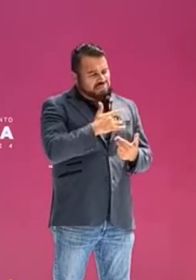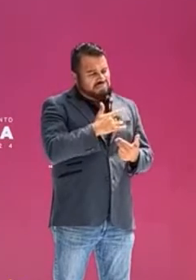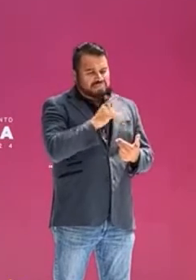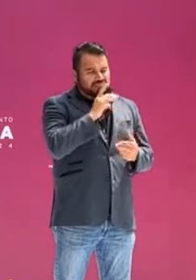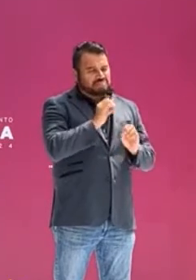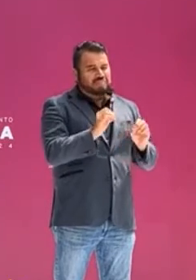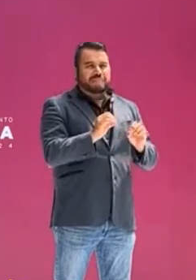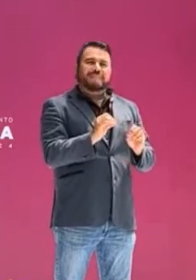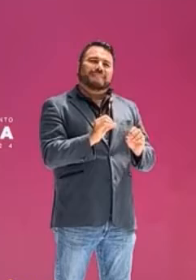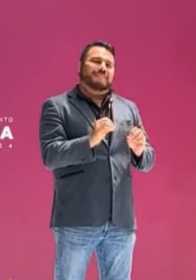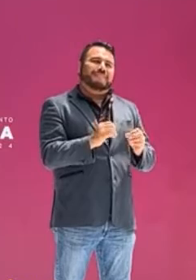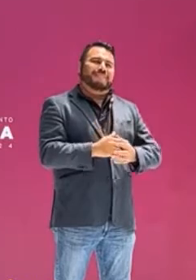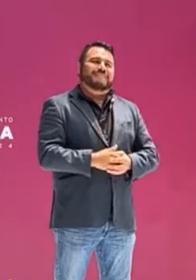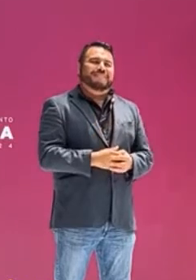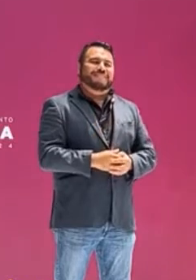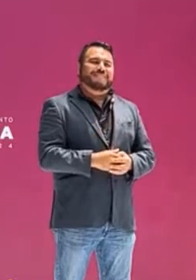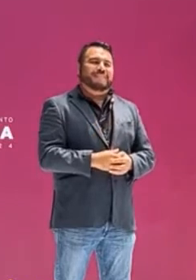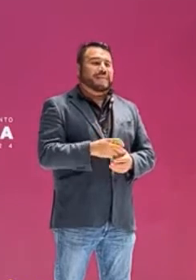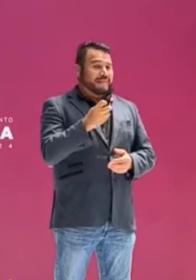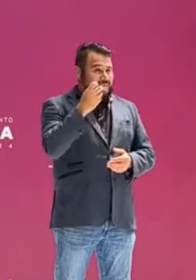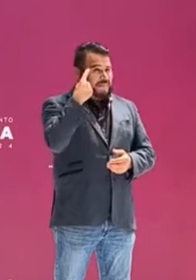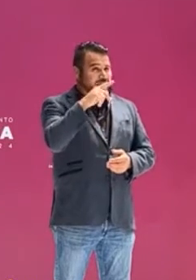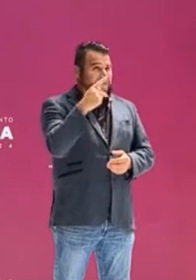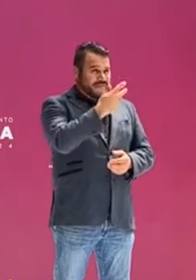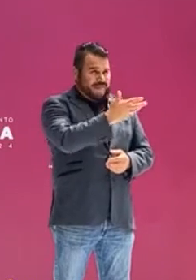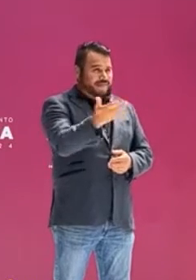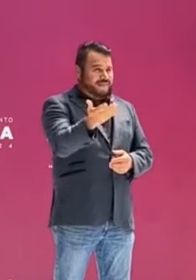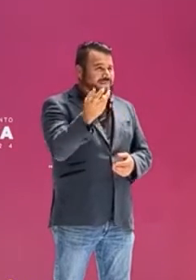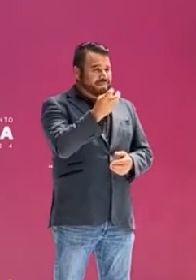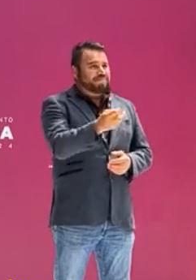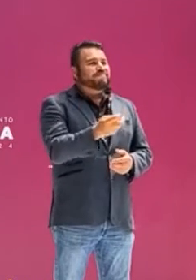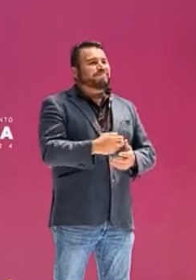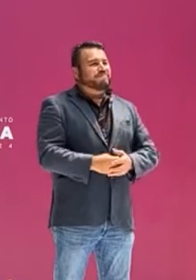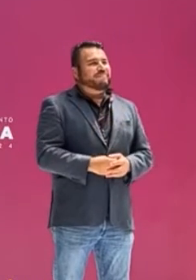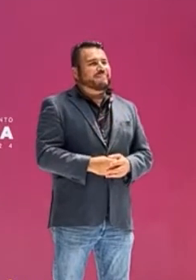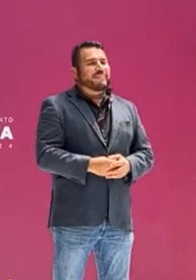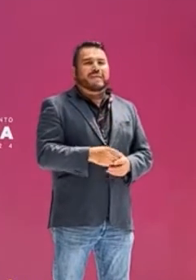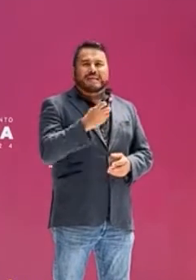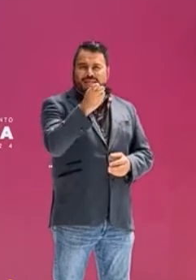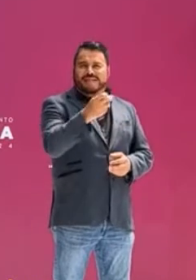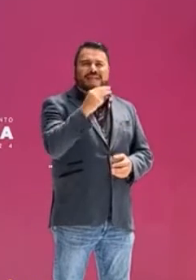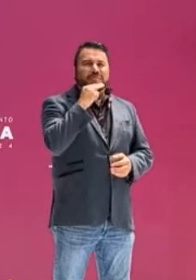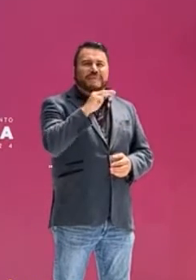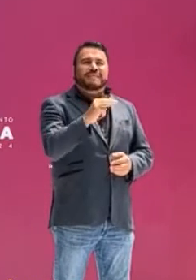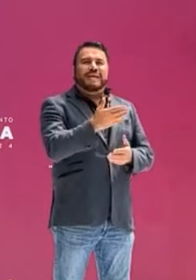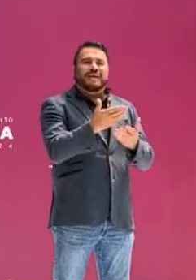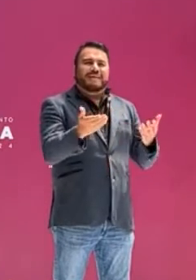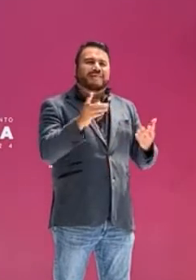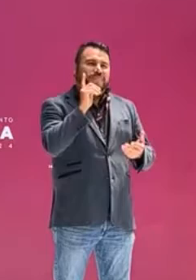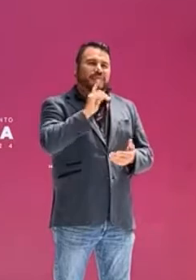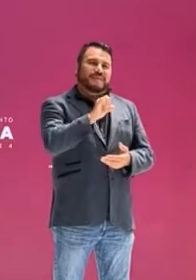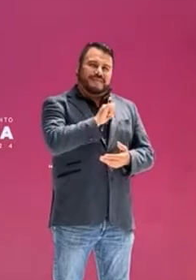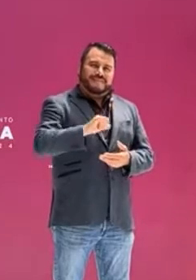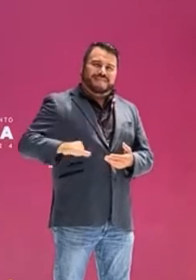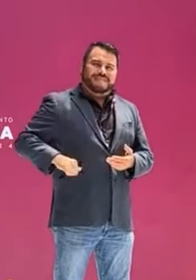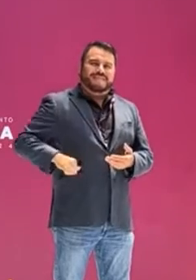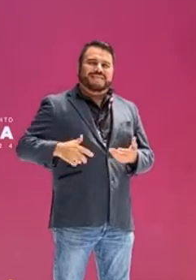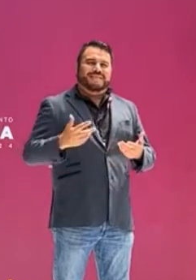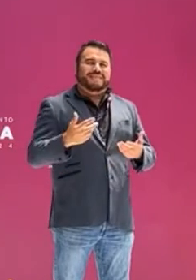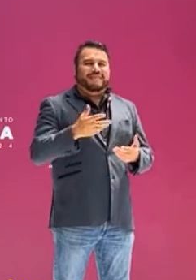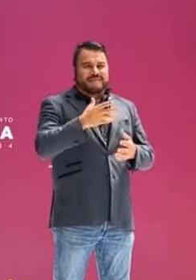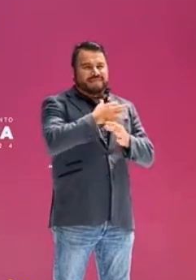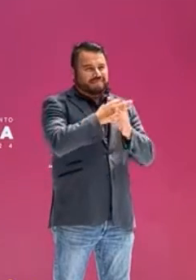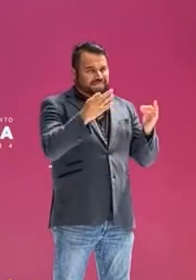alguna vez en su vida. Es para ustedes, ese es el mensaje que la alcaldesa y es la